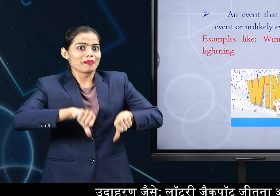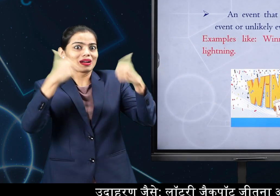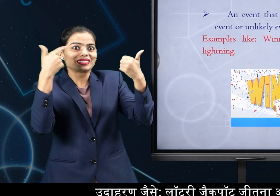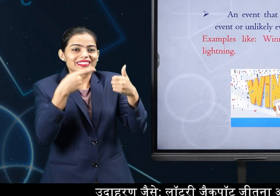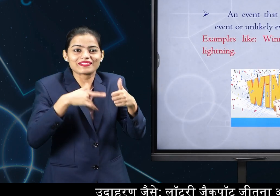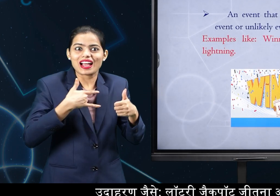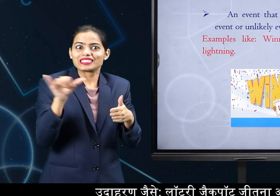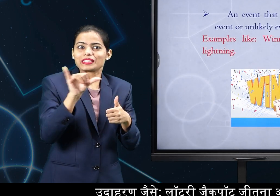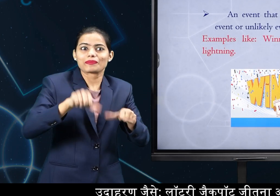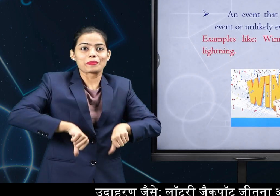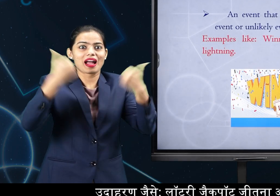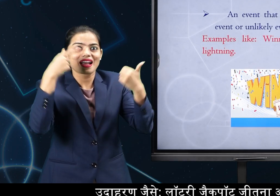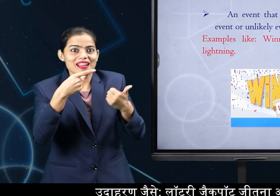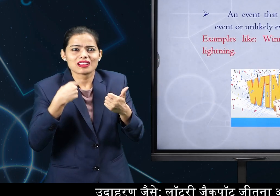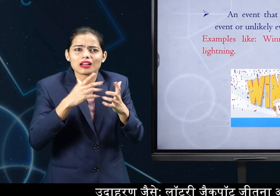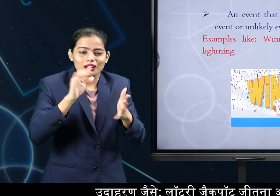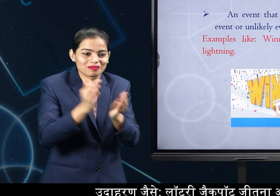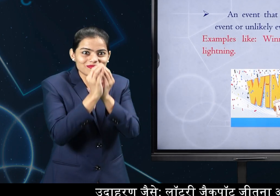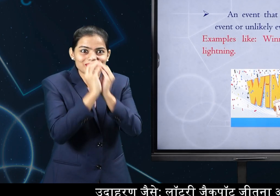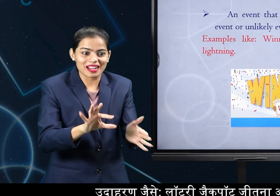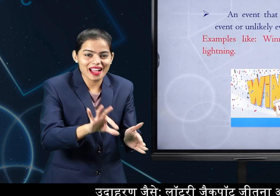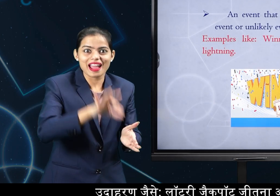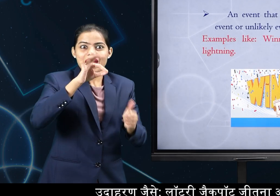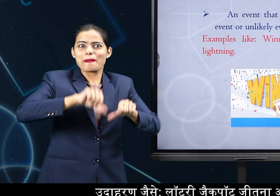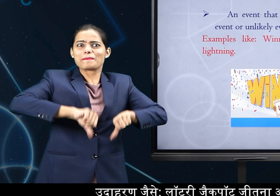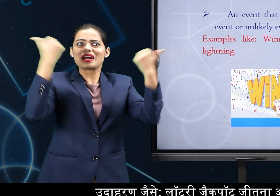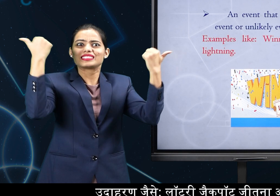जैसे लॉटरी जैकपॉट जीतना और बिजली की चपेट में आना।